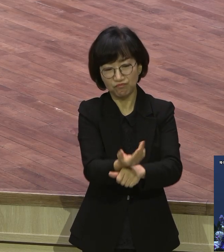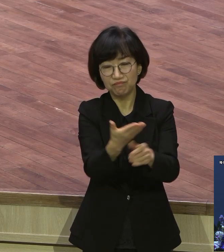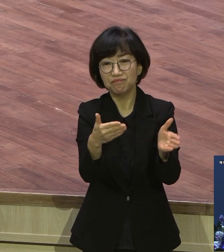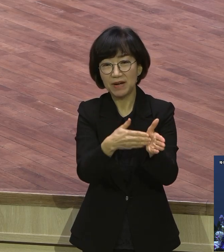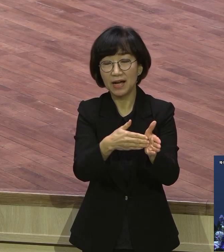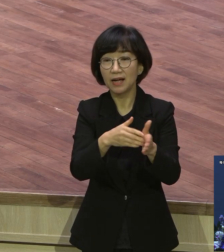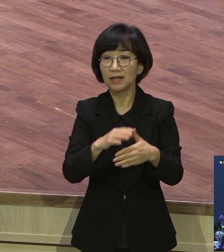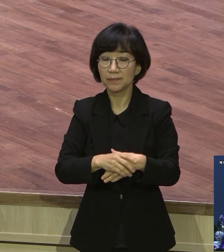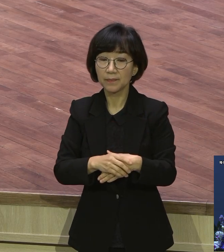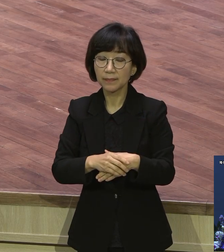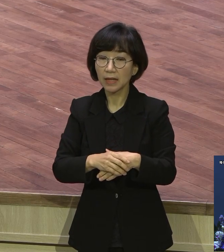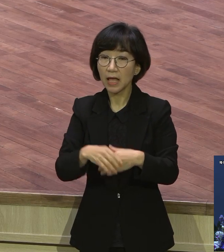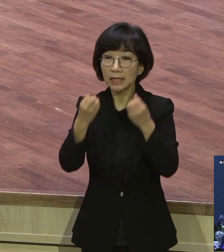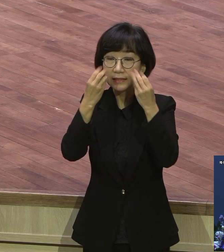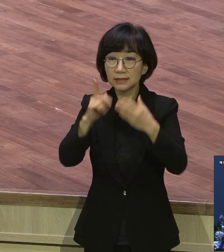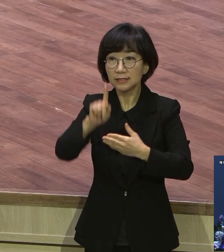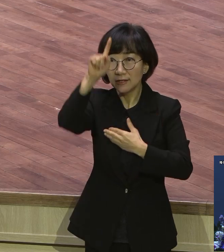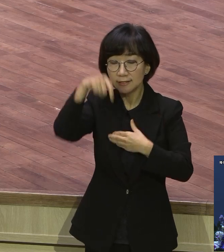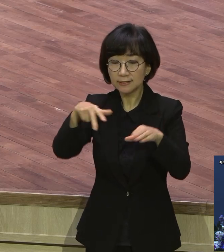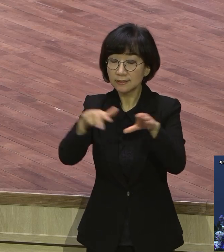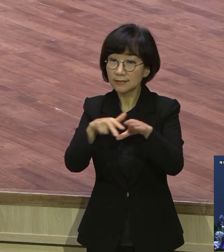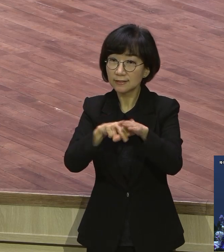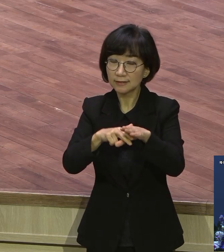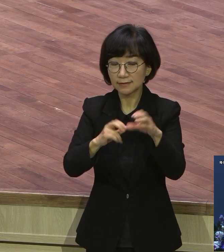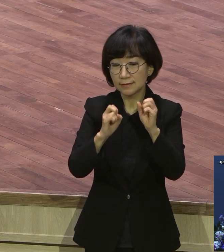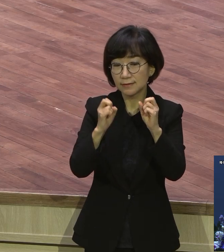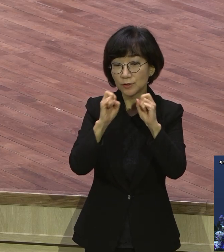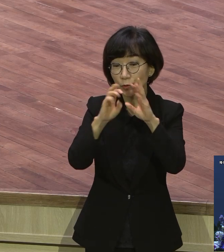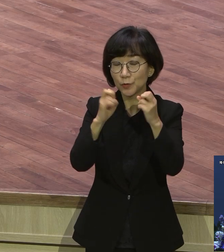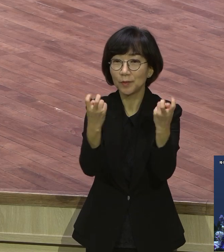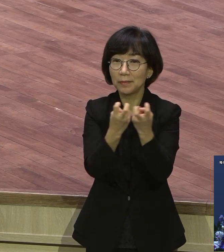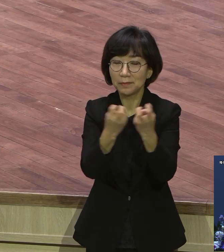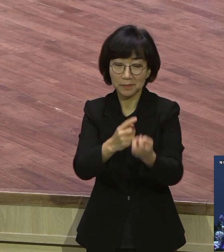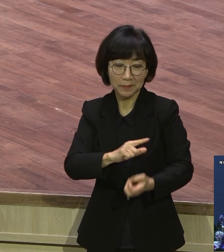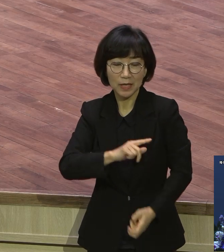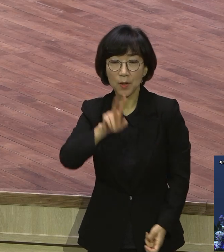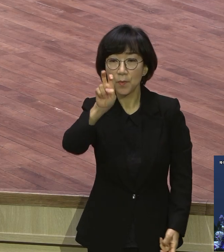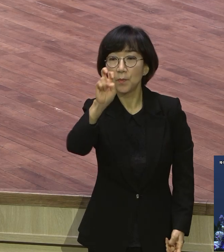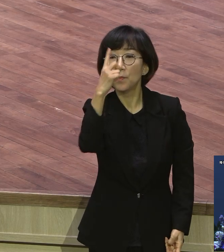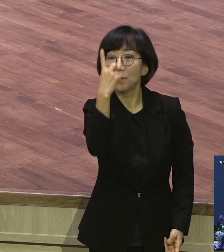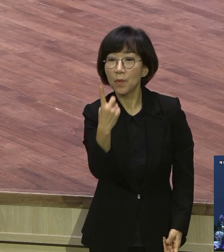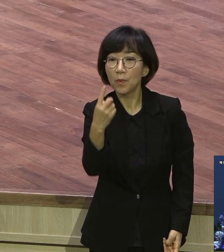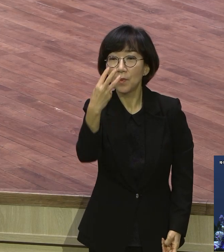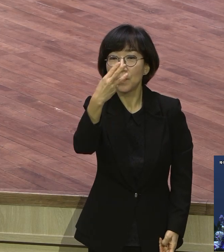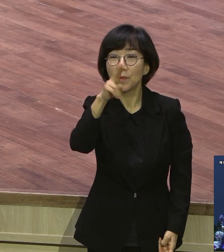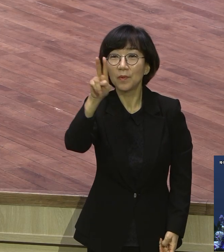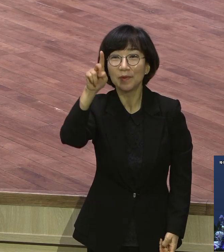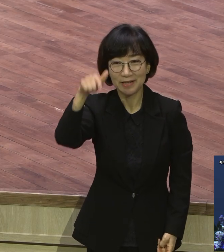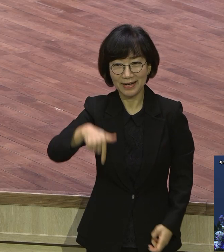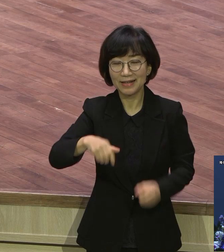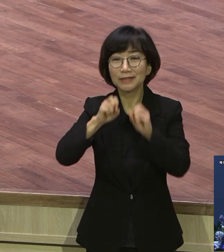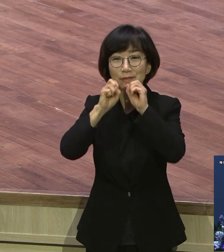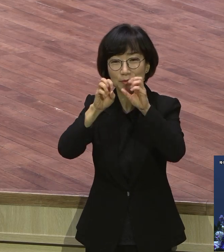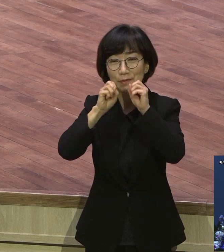이들의 대표적인 전도 방법이 뭐냐 모략 전도입니다. 모략 성경에 나오는